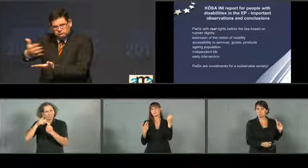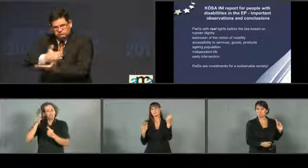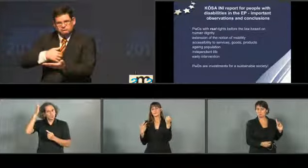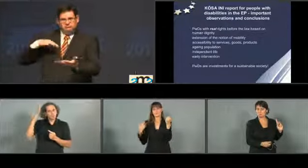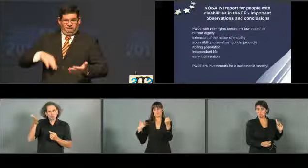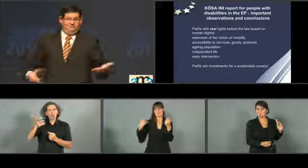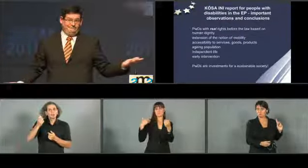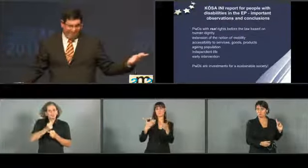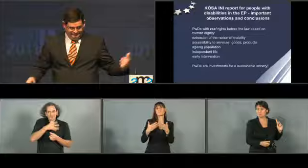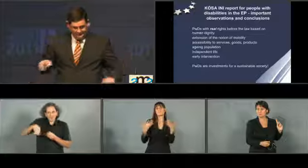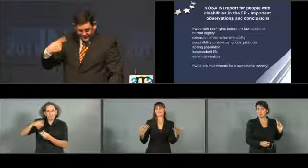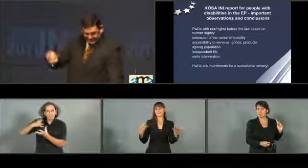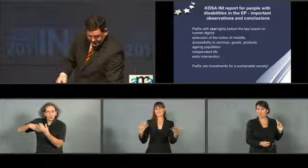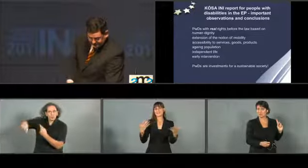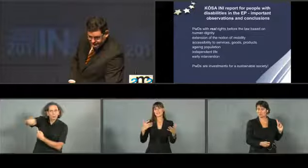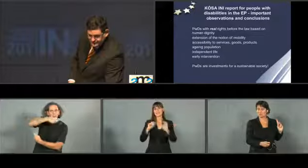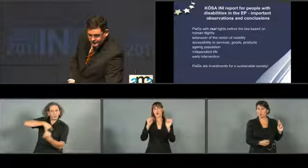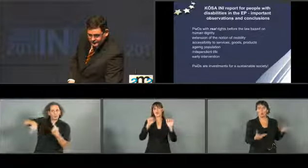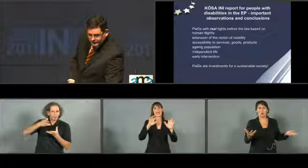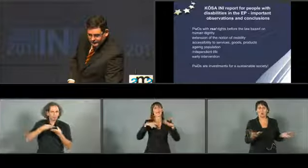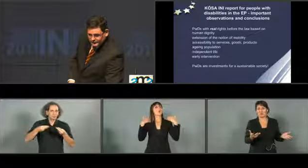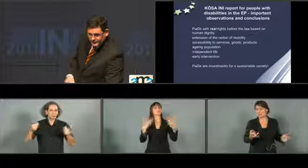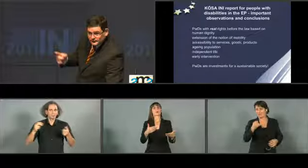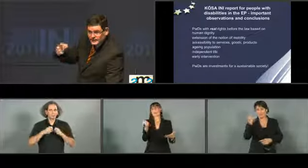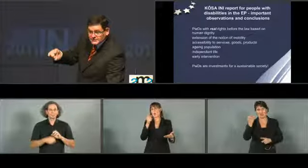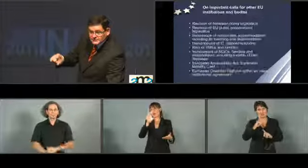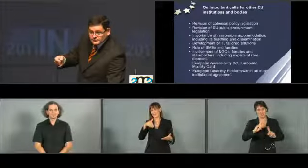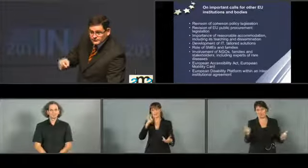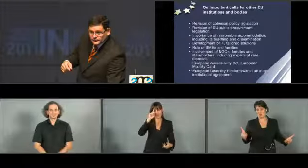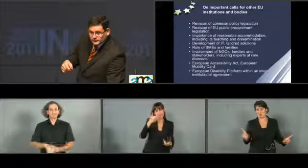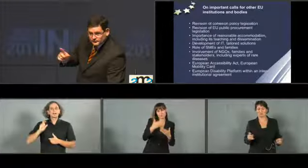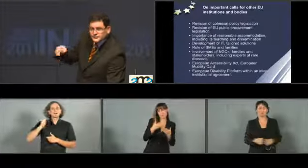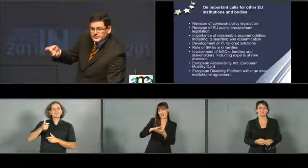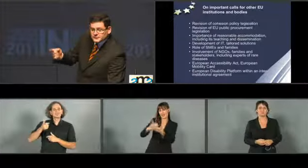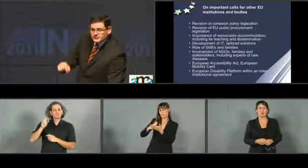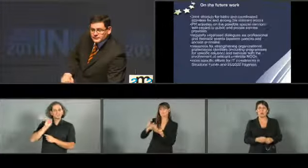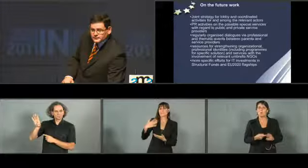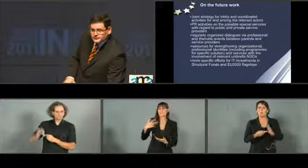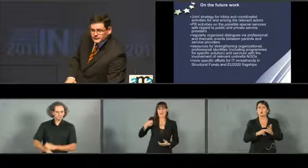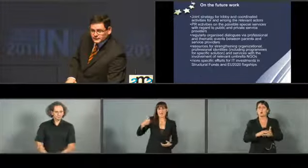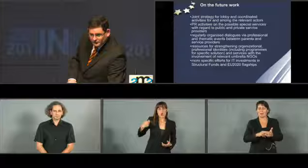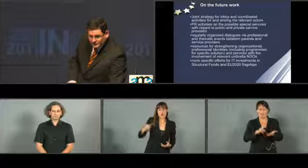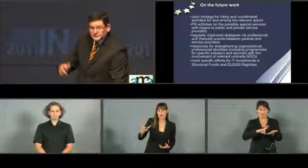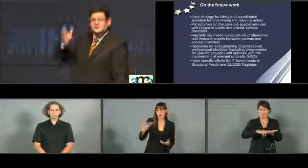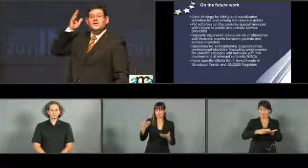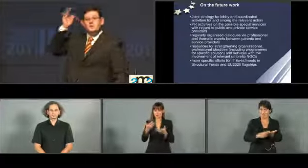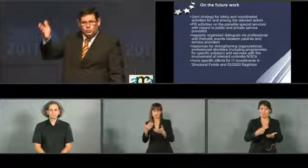interprètes sont relativement chers et on espère que dans le futur, ce problème-là disparaîtra.